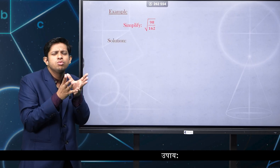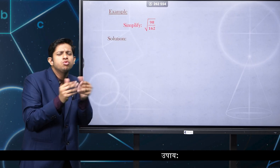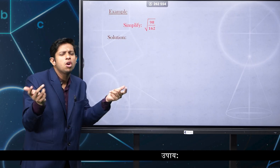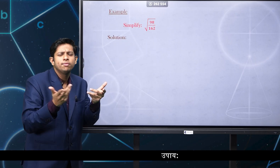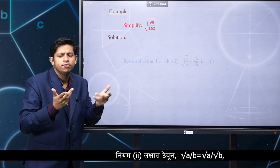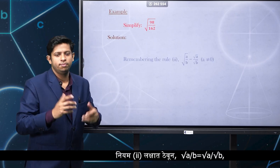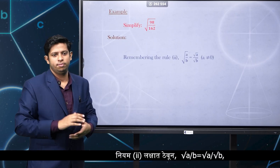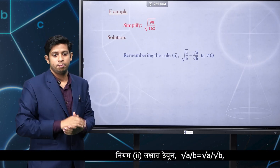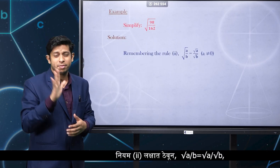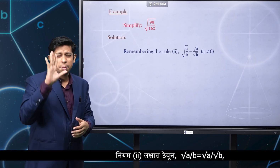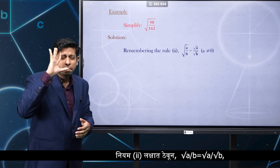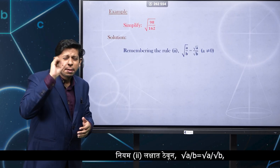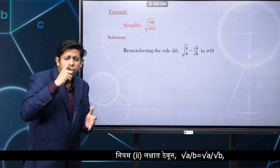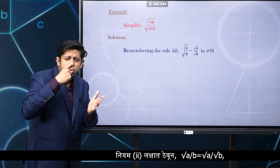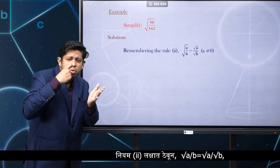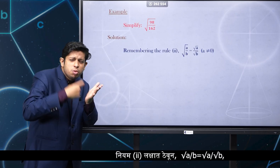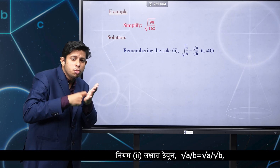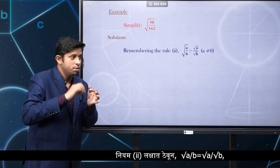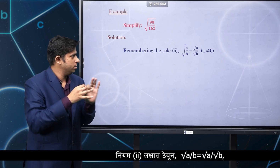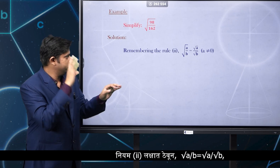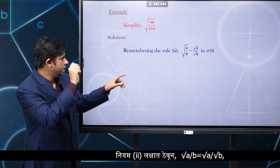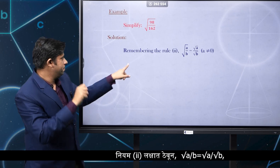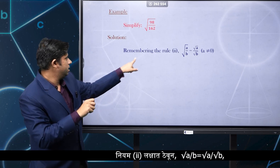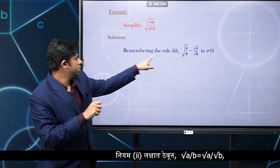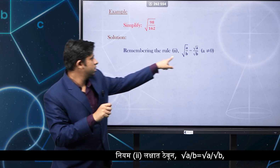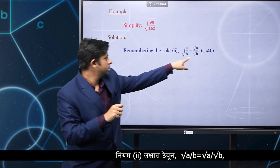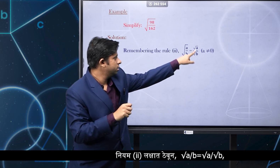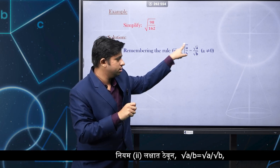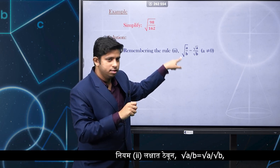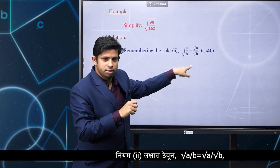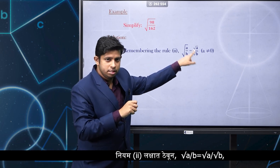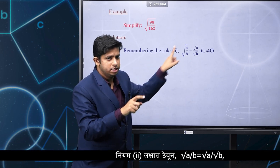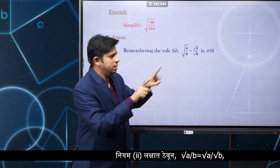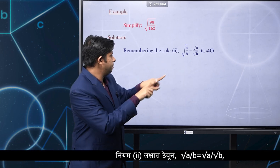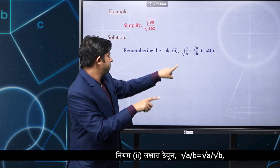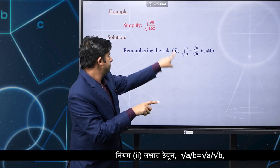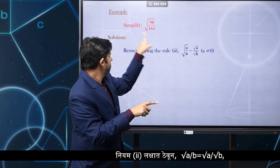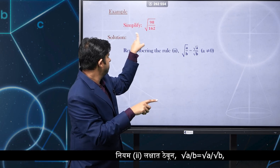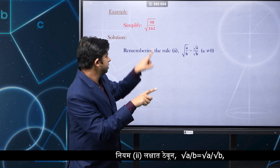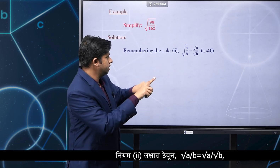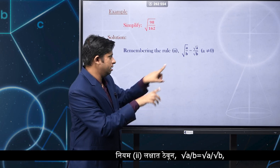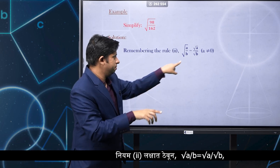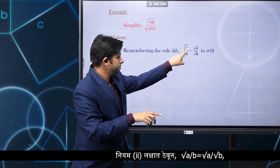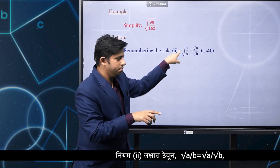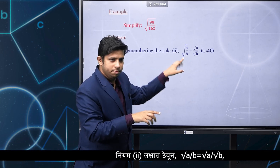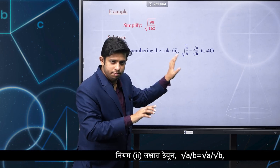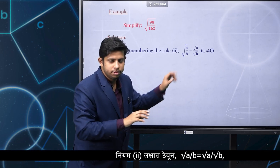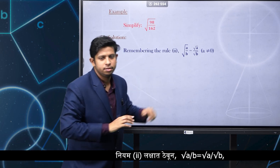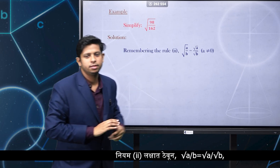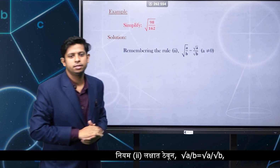उपाय नियम 2 लक्षात ठेवून वर्गमुळामध्ये AB भागिले वर्गमुळामध्ये A भागिले वर्गमुळामध्ये B. A हा